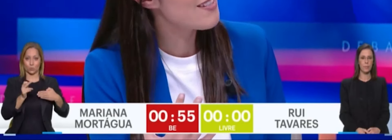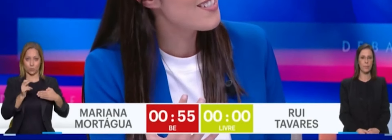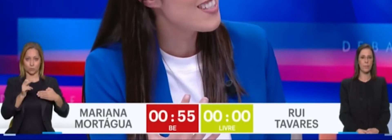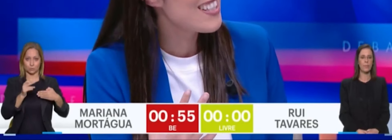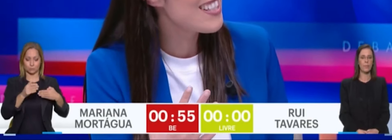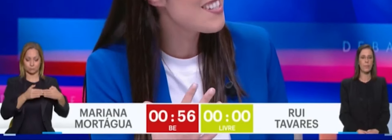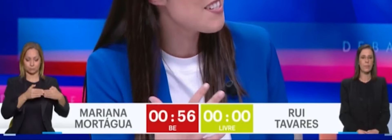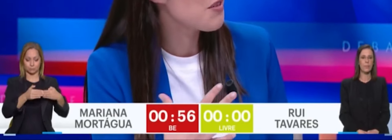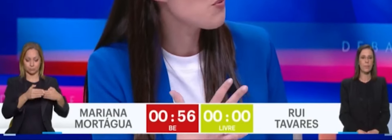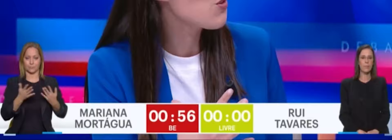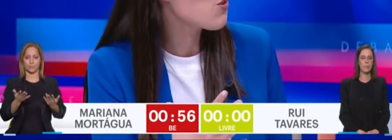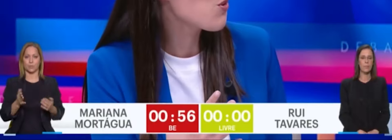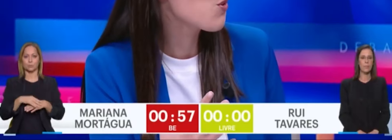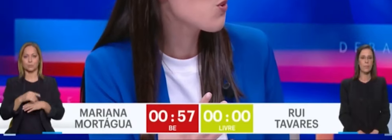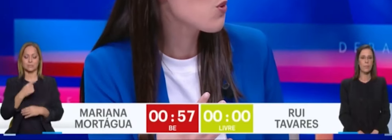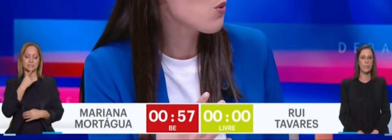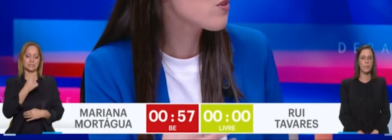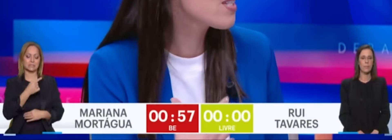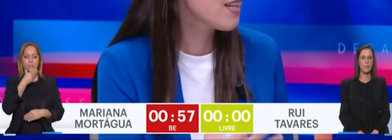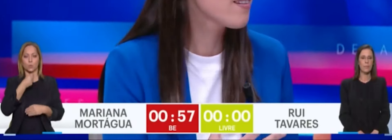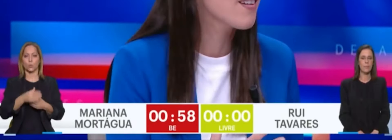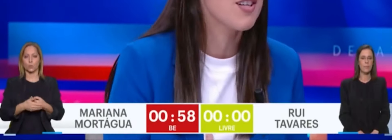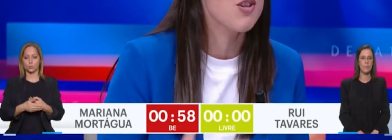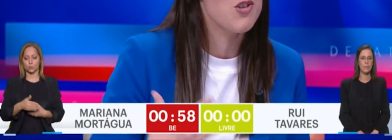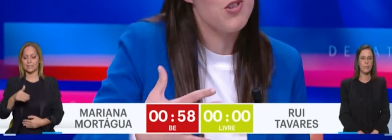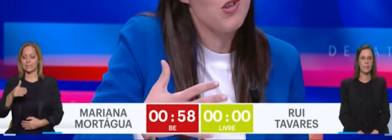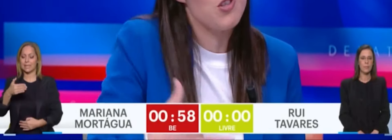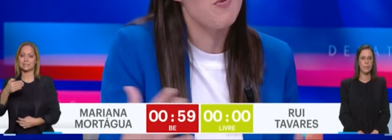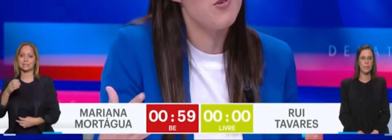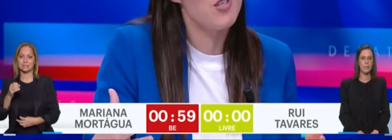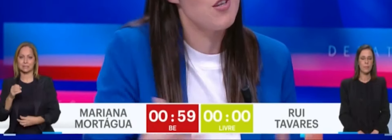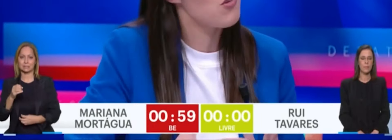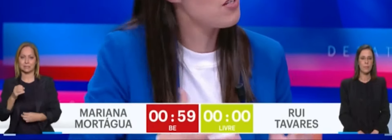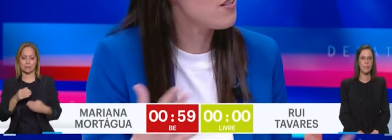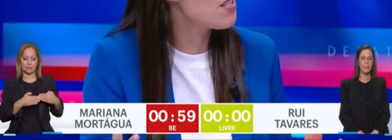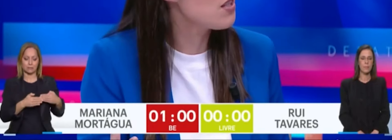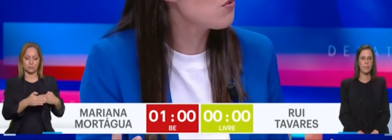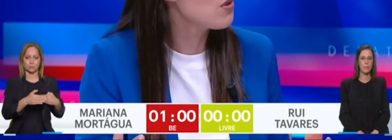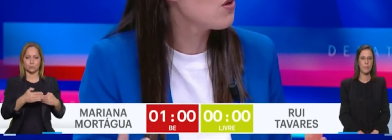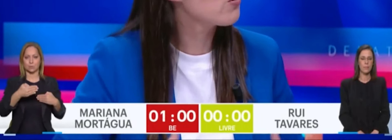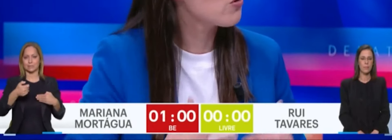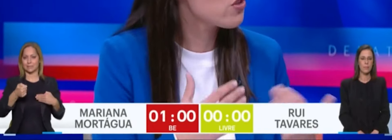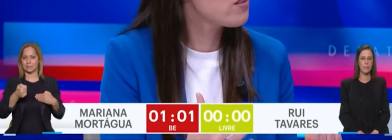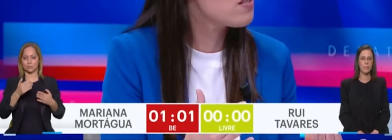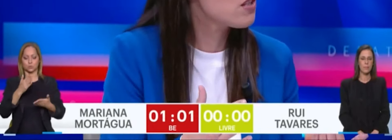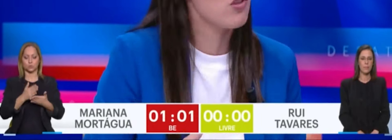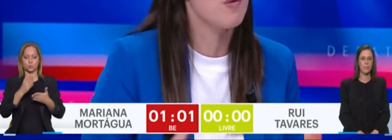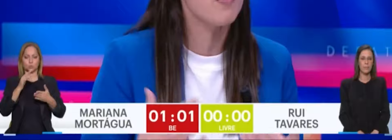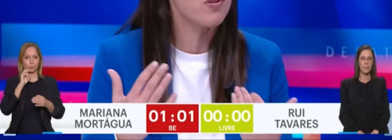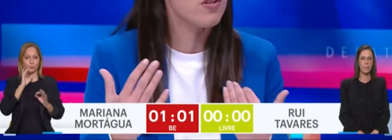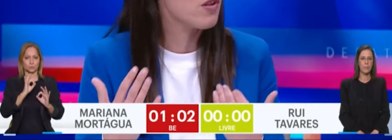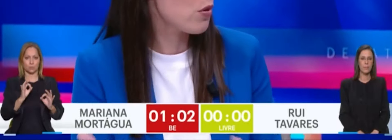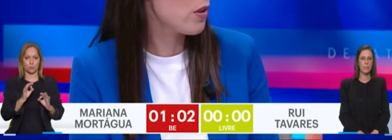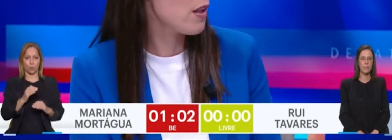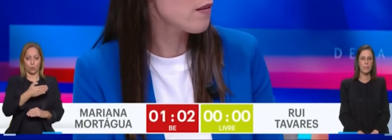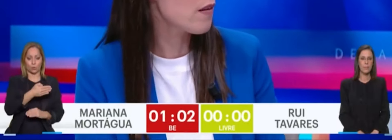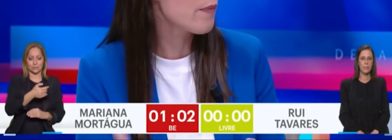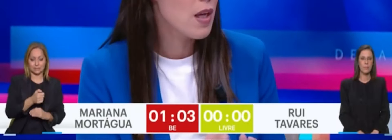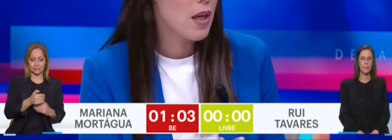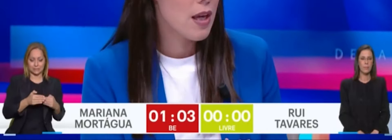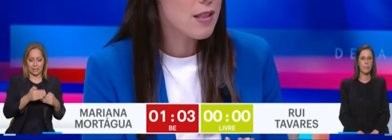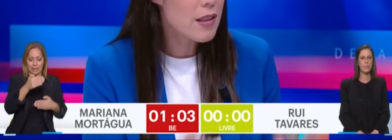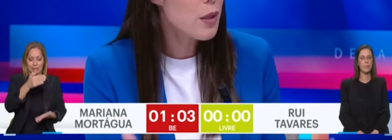crueldade de dizer a um idoso com 70 que só está protegido até aos 75 ou que aos 75 só está protegida at aos